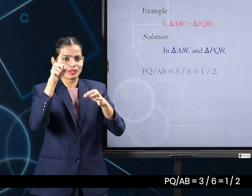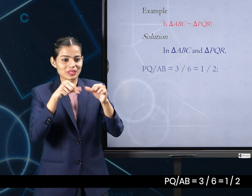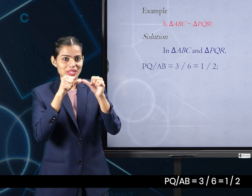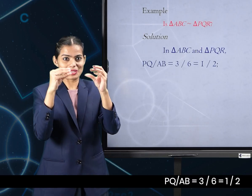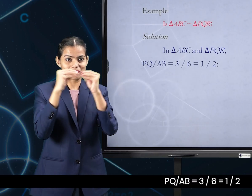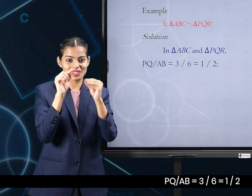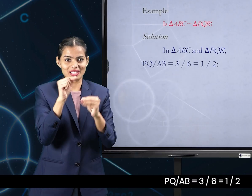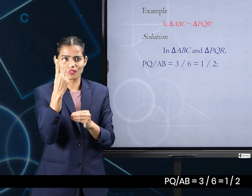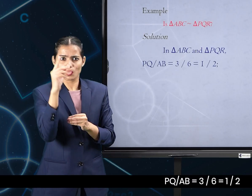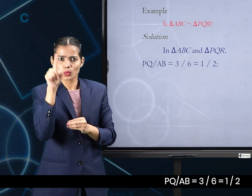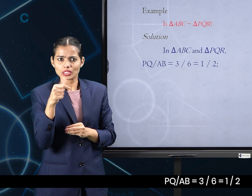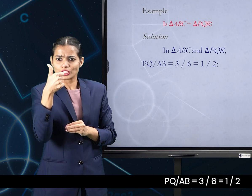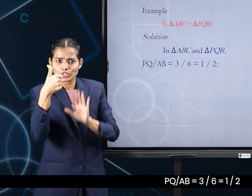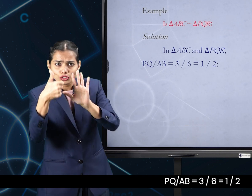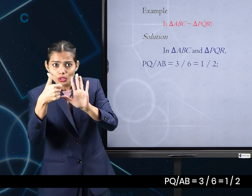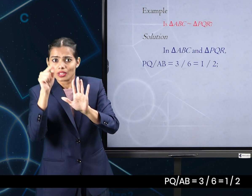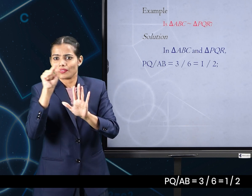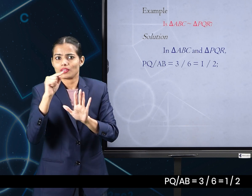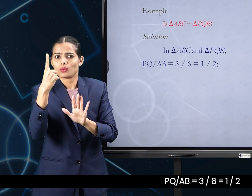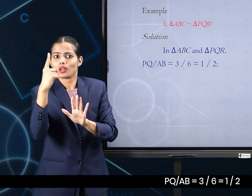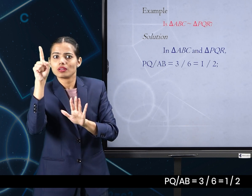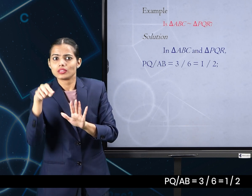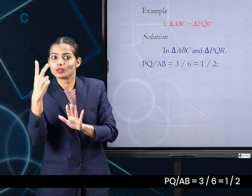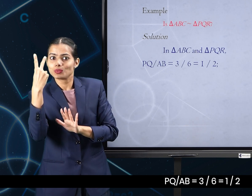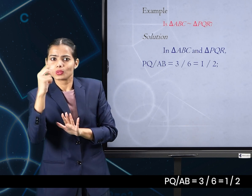PQ/AB is equal 3/6 is equal 1/2।